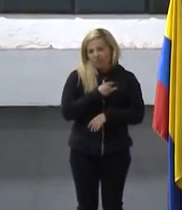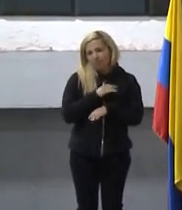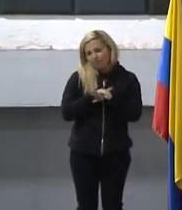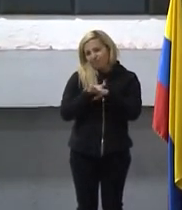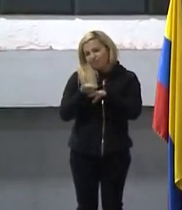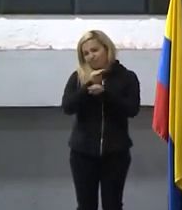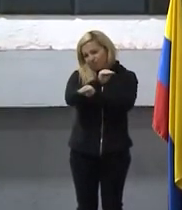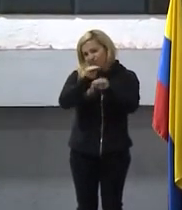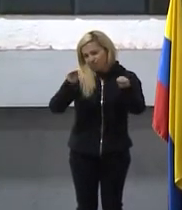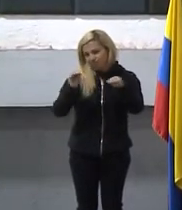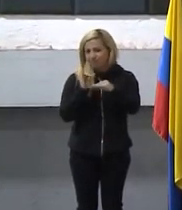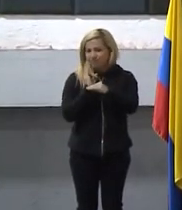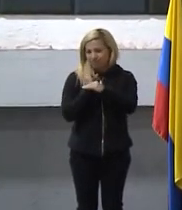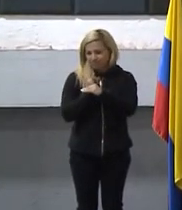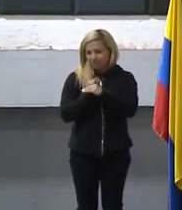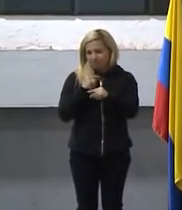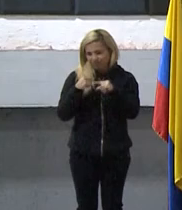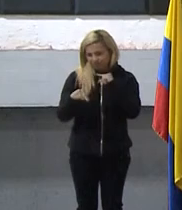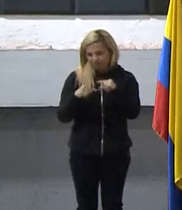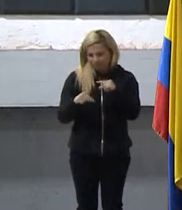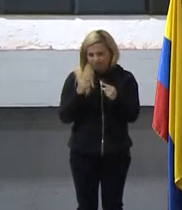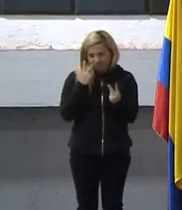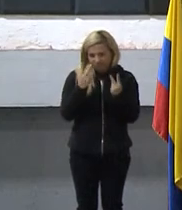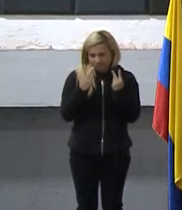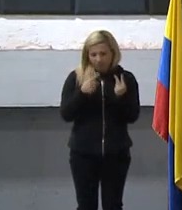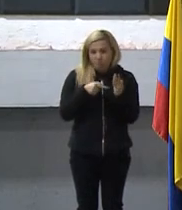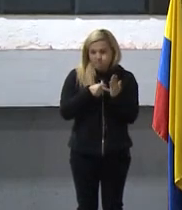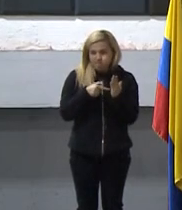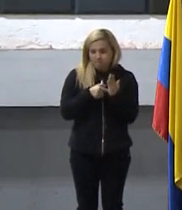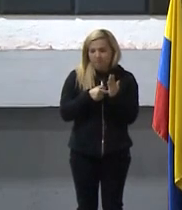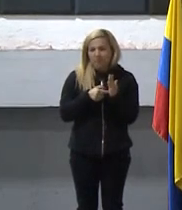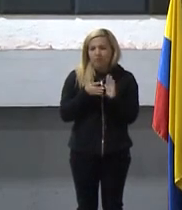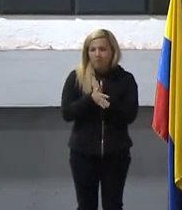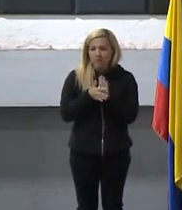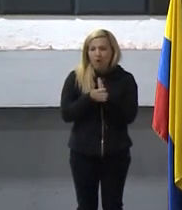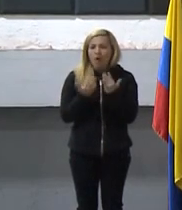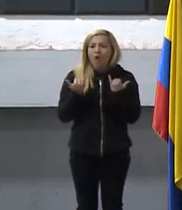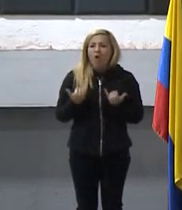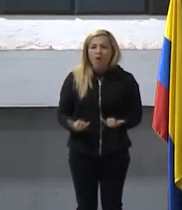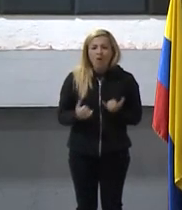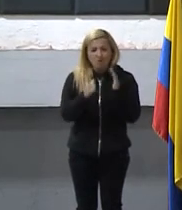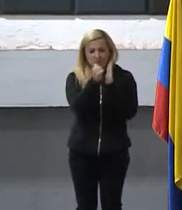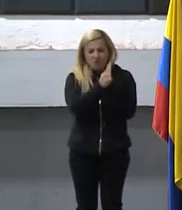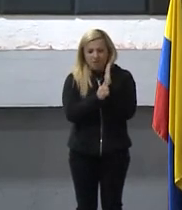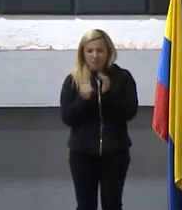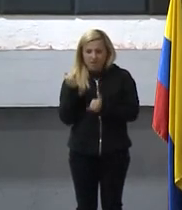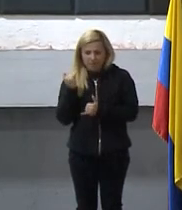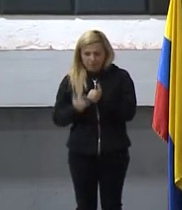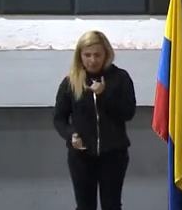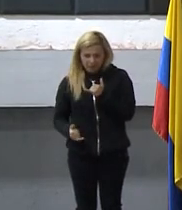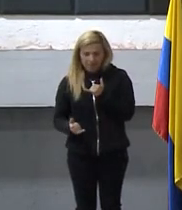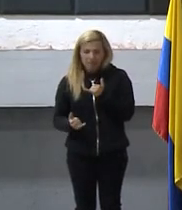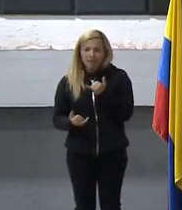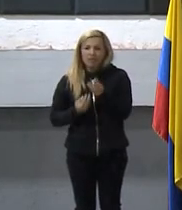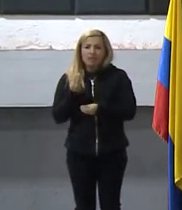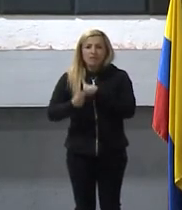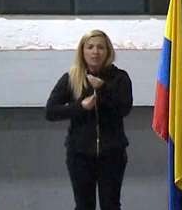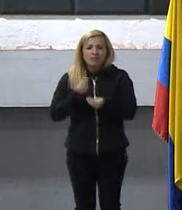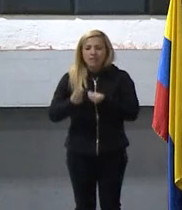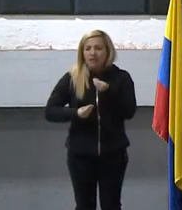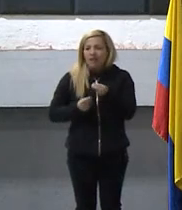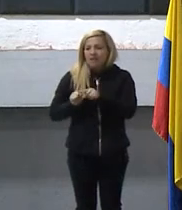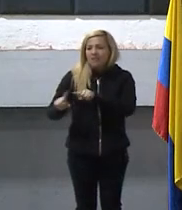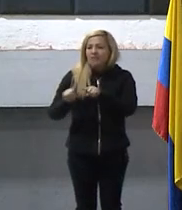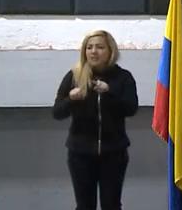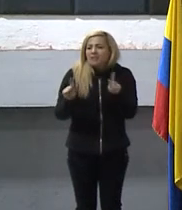atentos de su correo institucional para terminar con la agenda preparada el día de hoy vamos a tener una serie de breves saludos por parte